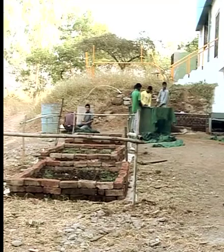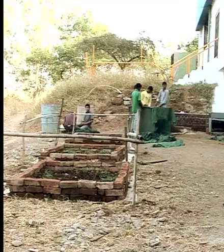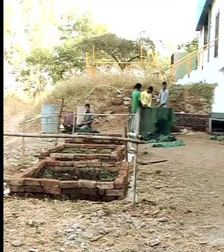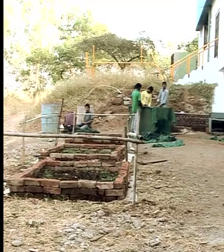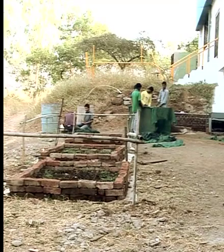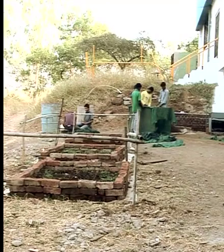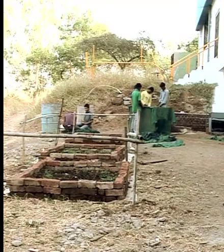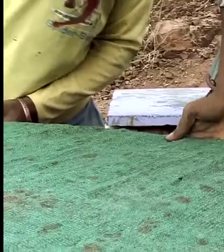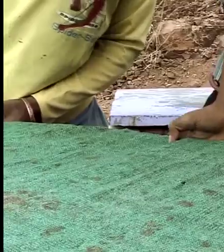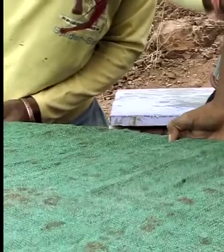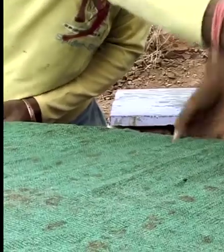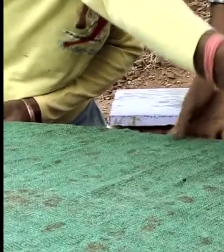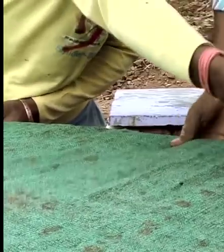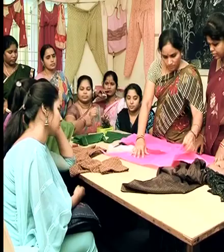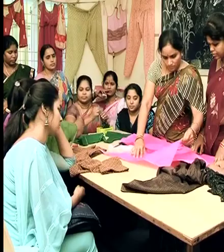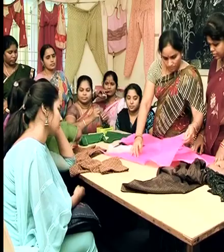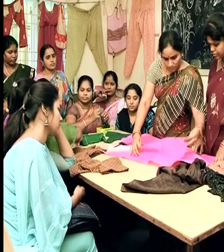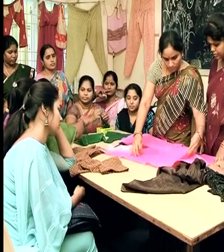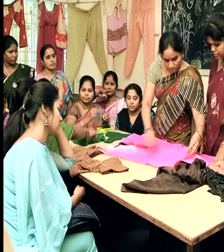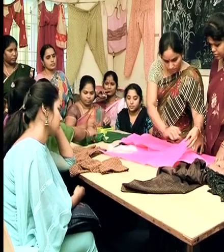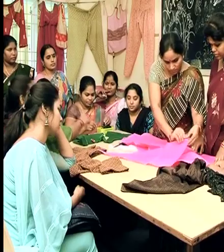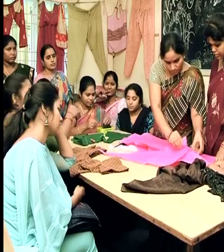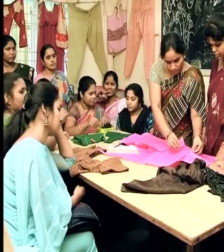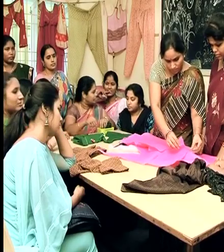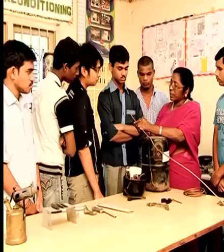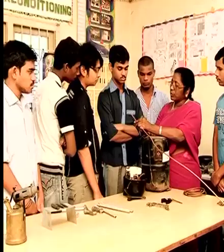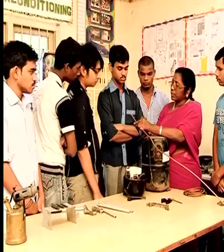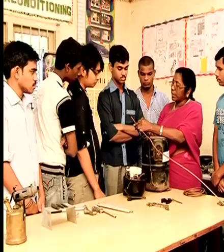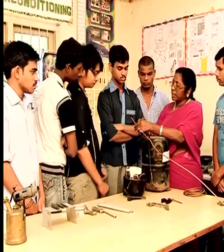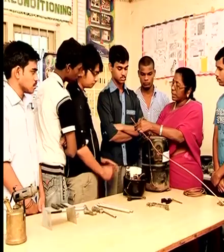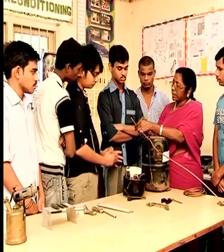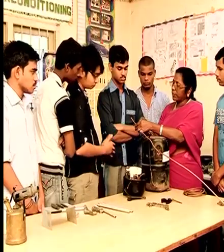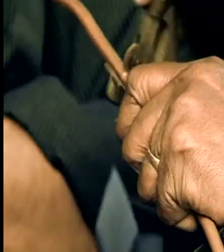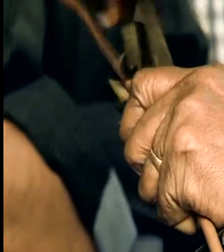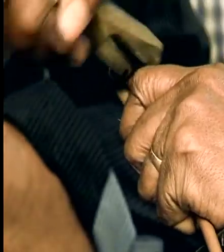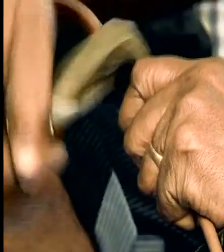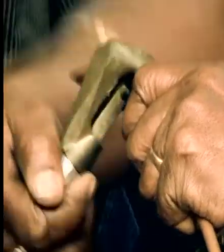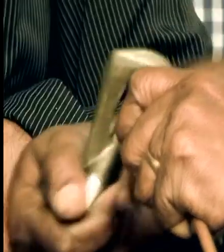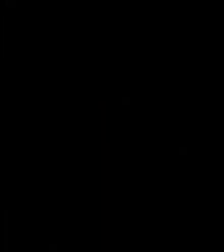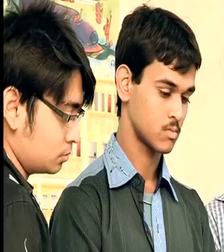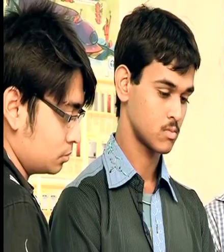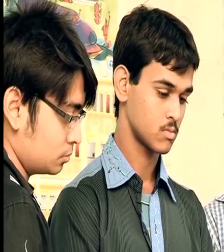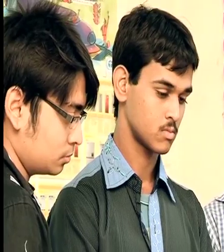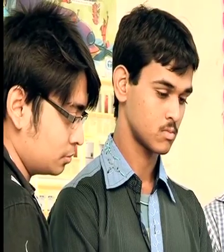के लिए तैयार करते हैं। वोकेशनल प्रशिक्षण को अधिक सुदृढ़ बनाने के लिए NIOS